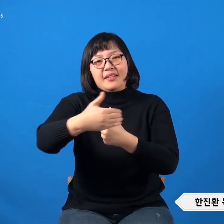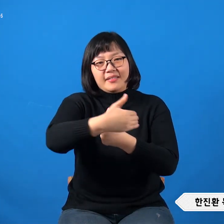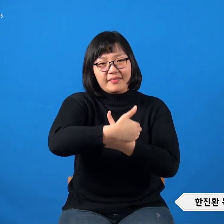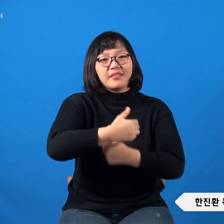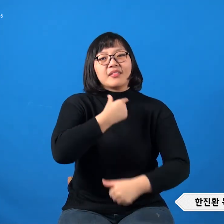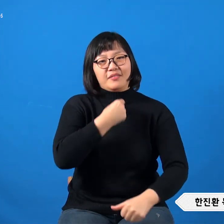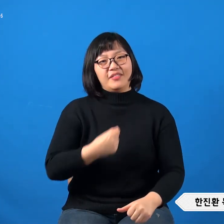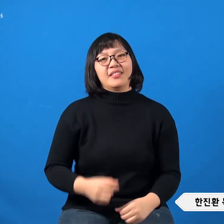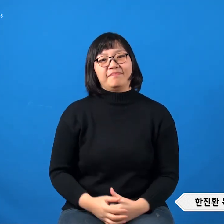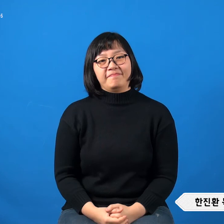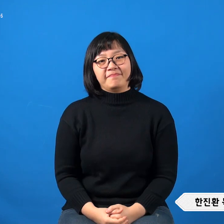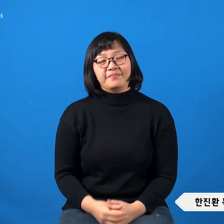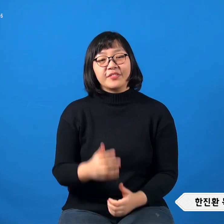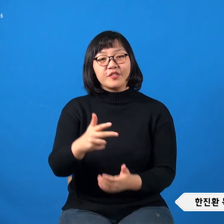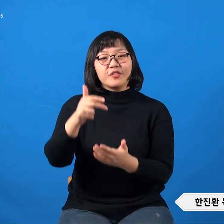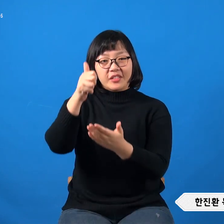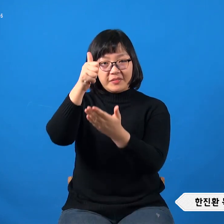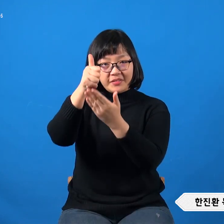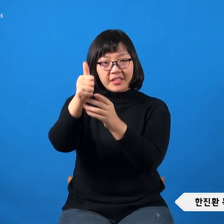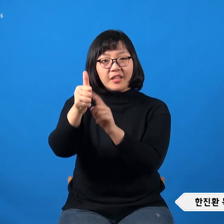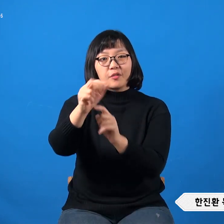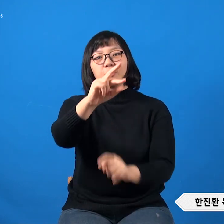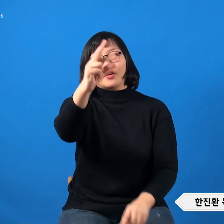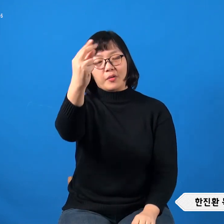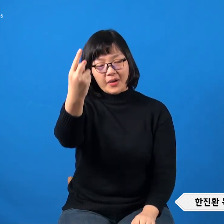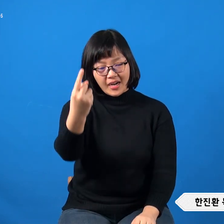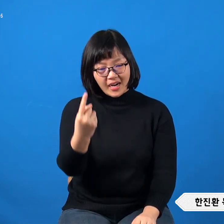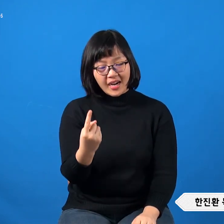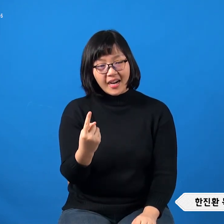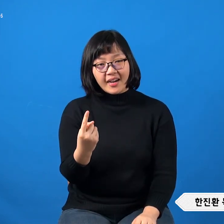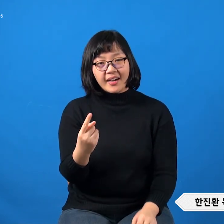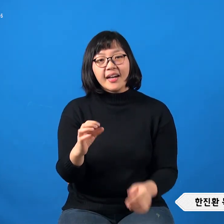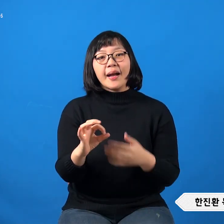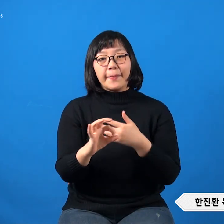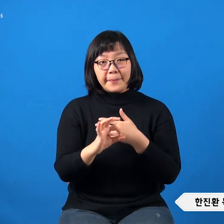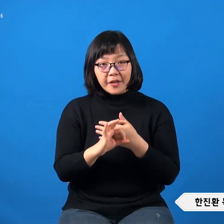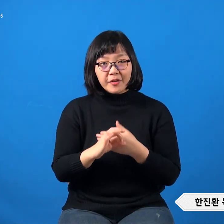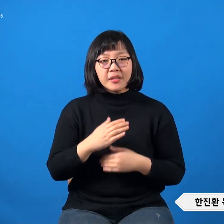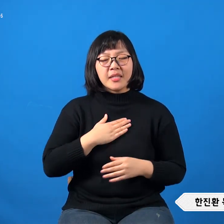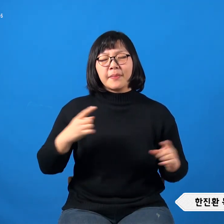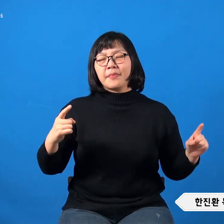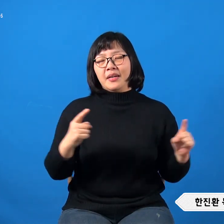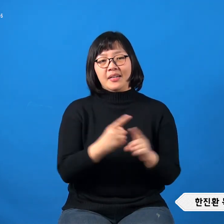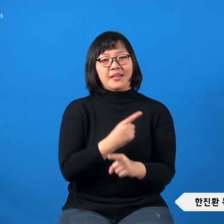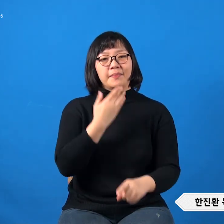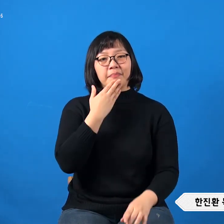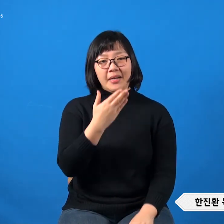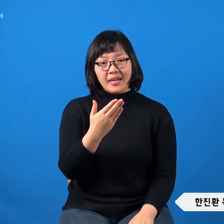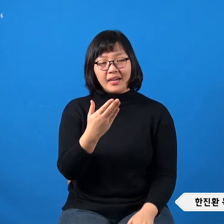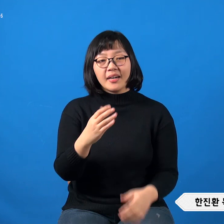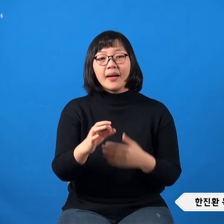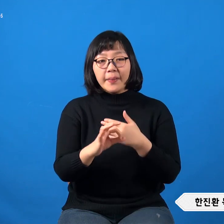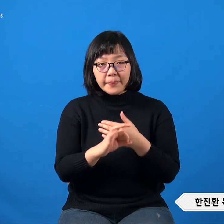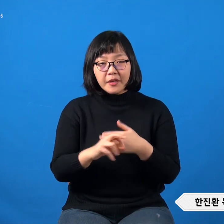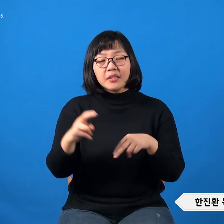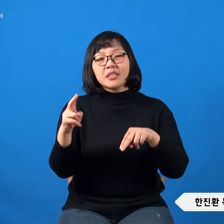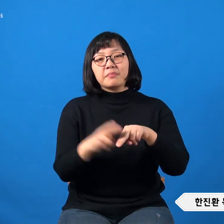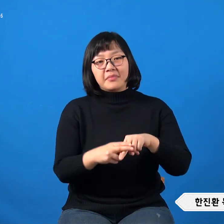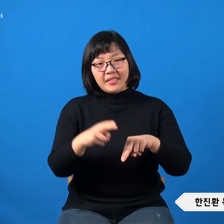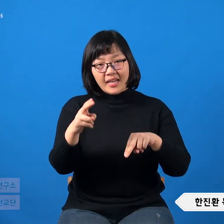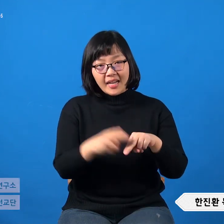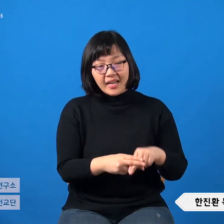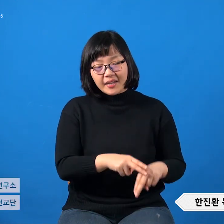안아주십니다. 그 주님께로 돌아갈 수만 있다면, 우리가 변화될 수만 있다면 채찍이